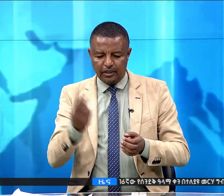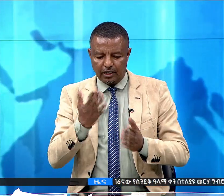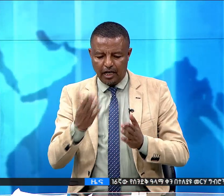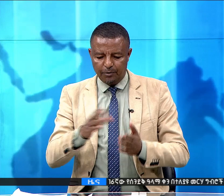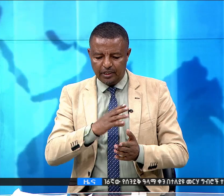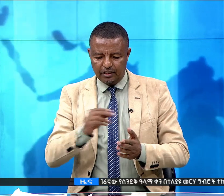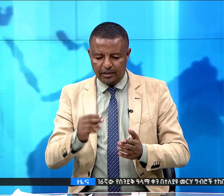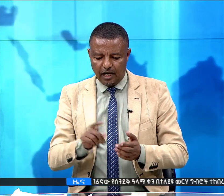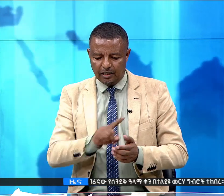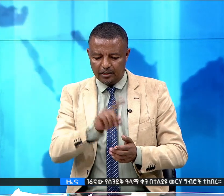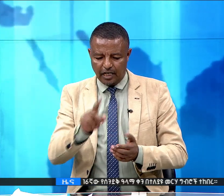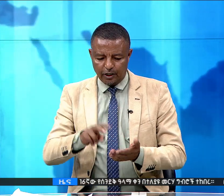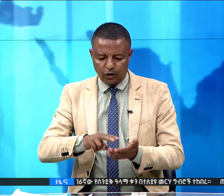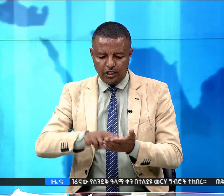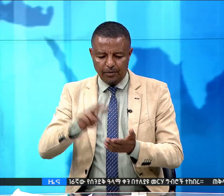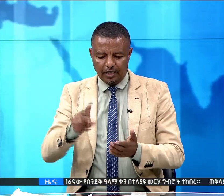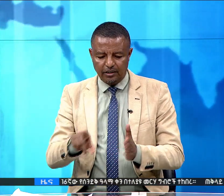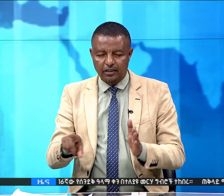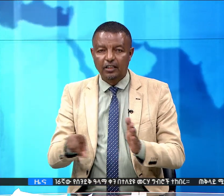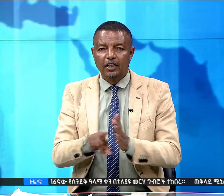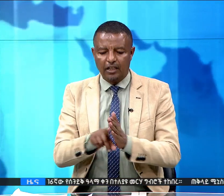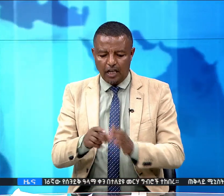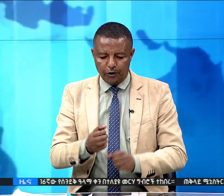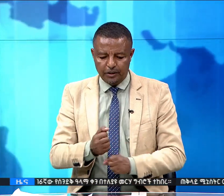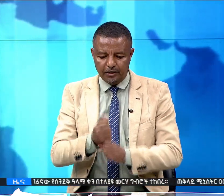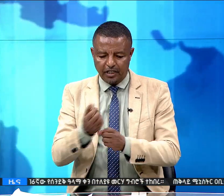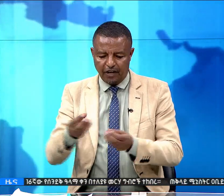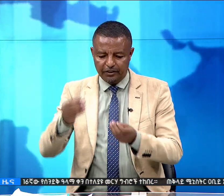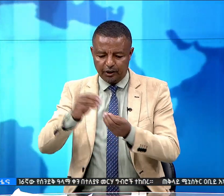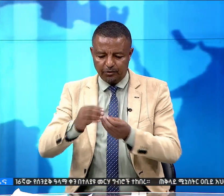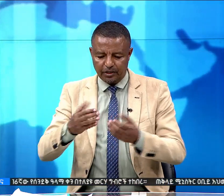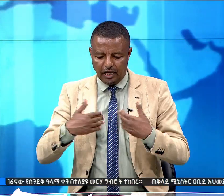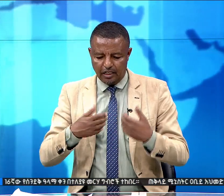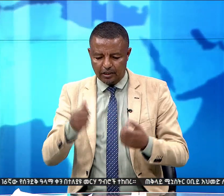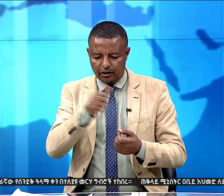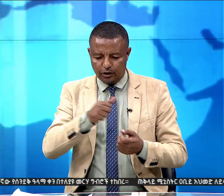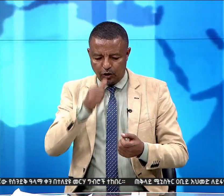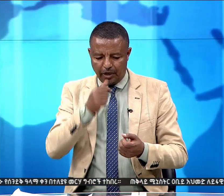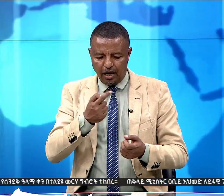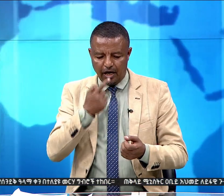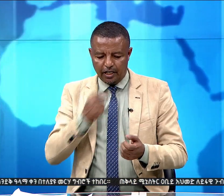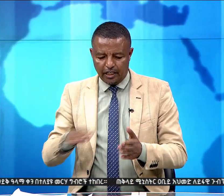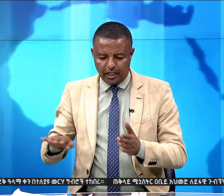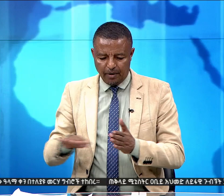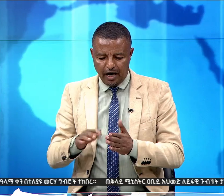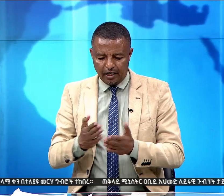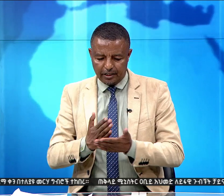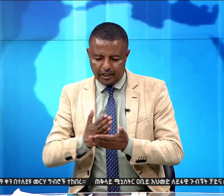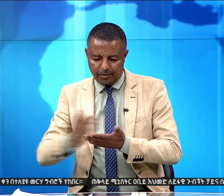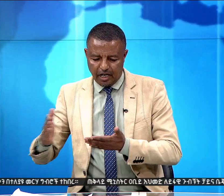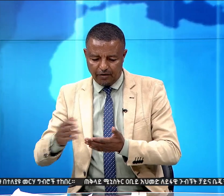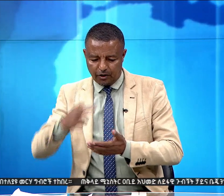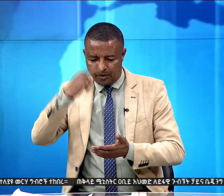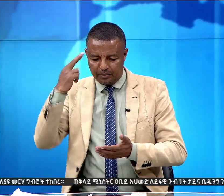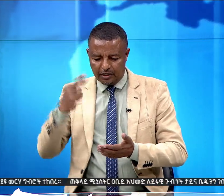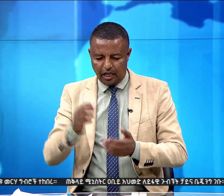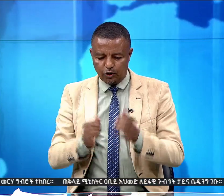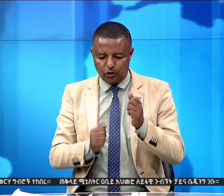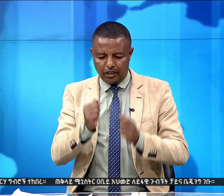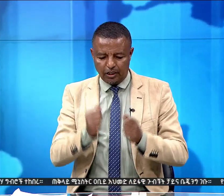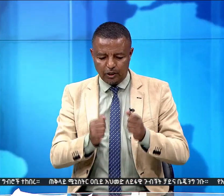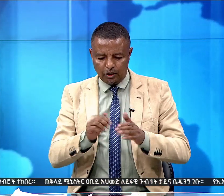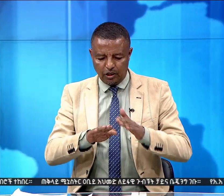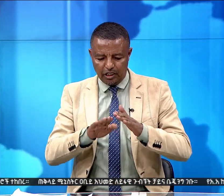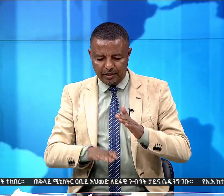ታሪካዊ ተጠቃሚነትና ጥያቄውን ለማሰጥ ህጋዊ ድጋፍ ጭምር ያላት ኢትዮጵያ ከቀይ ባህር የመጋፋቷ